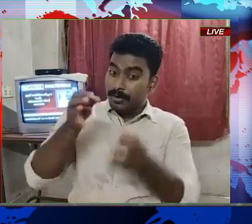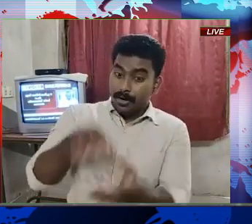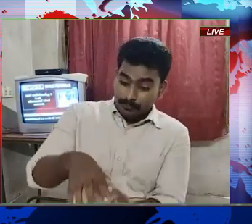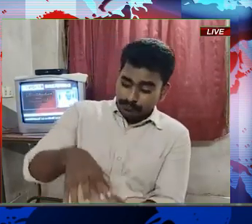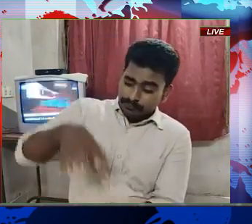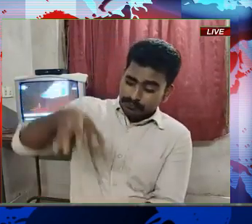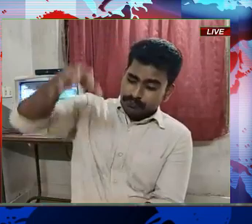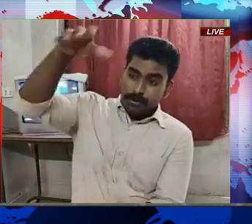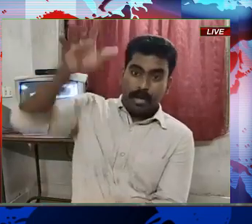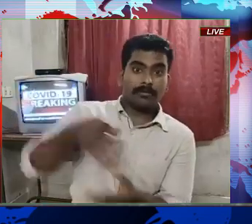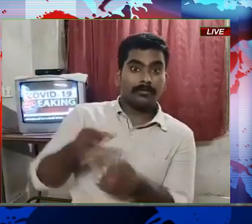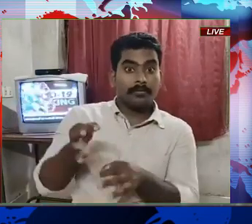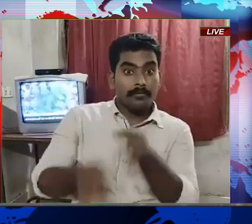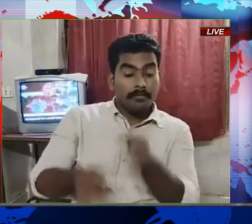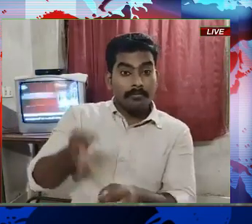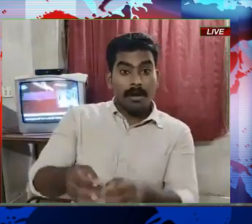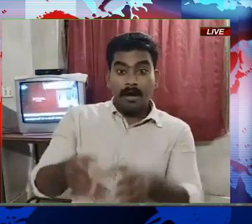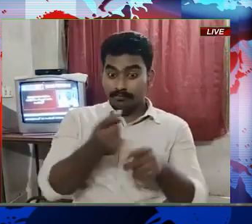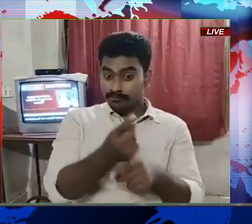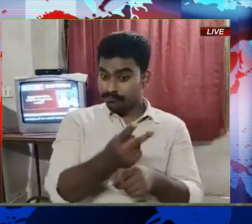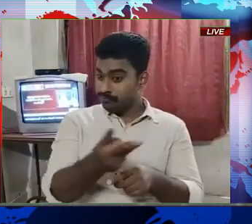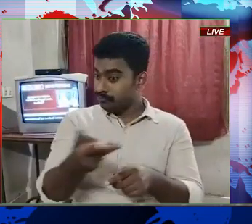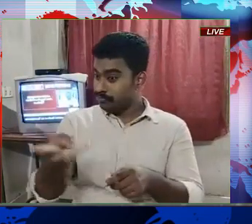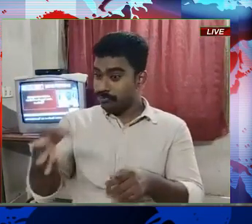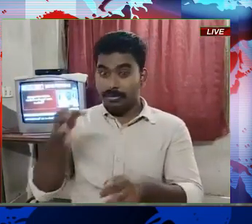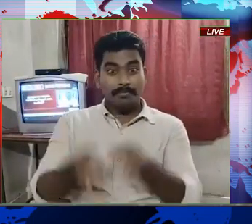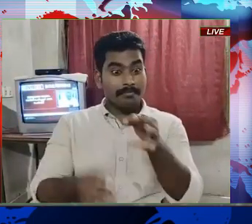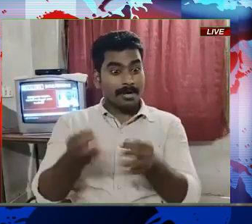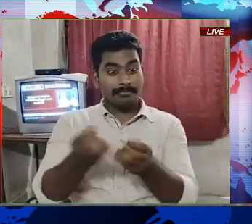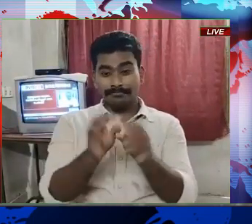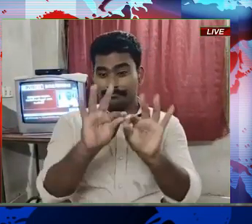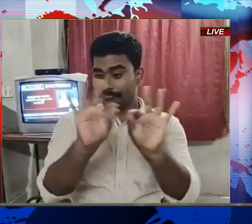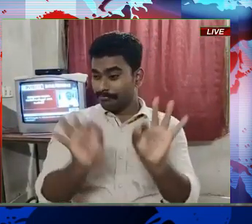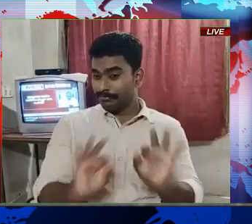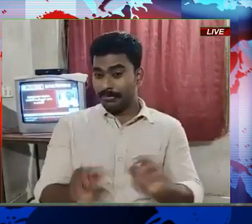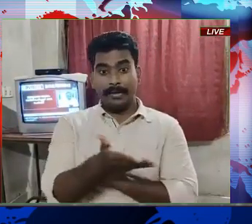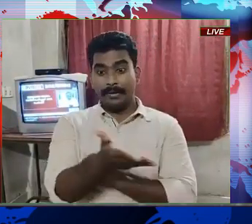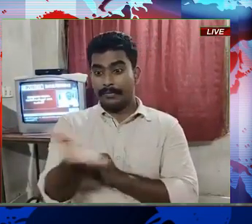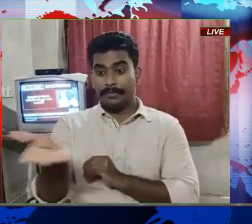അങ്ങനെ സംഭവിച്ചാൽ കർശനമായ നടപടിയുണ്ടാകും എന്നത്